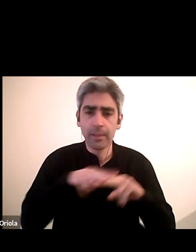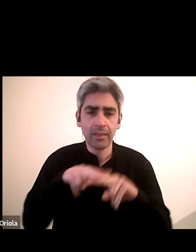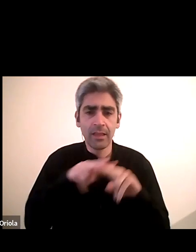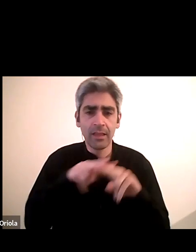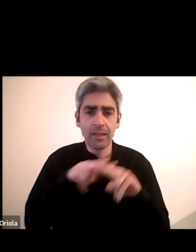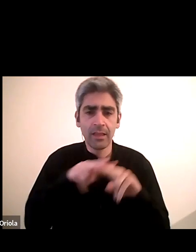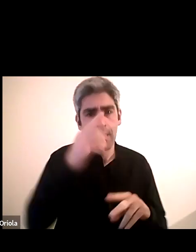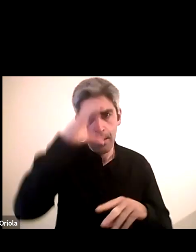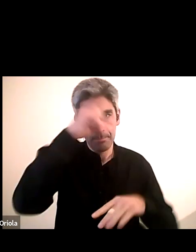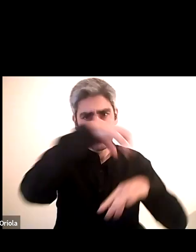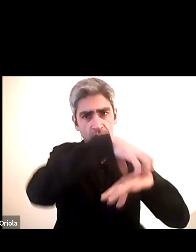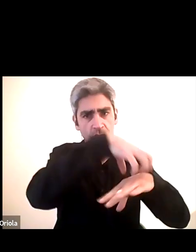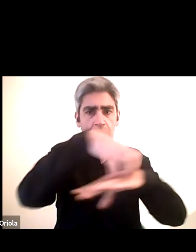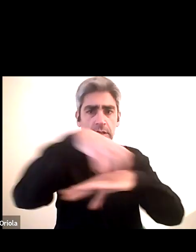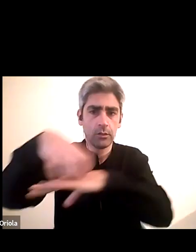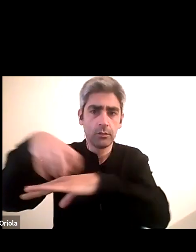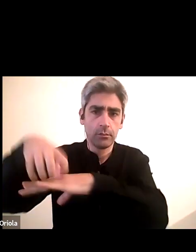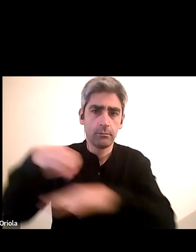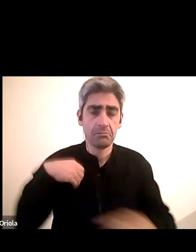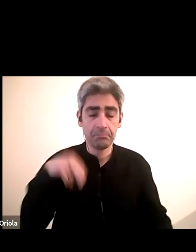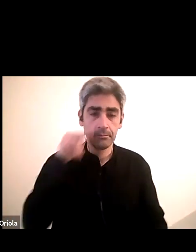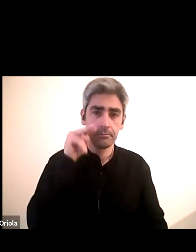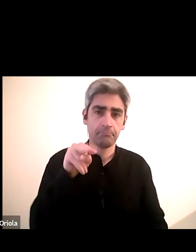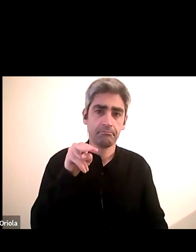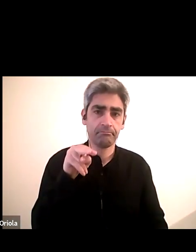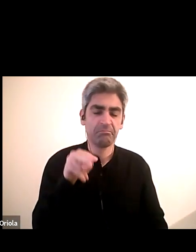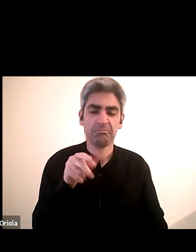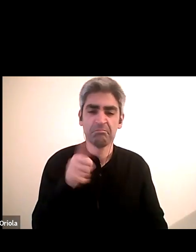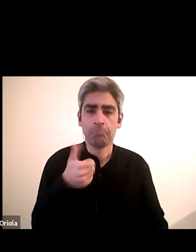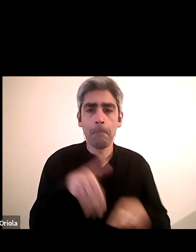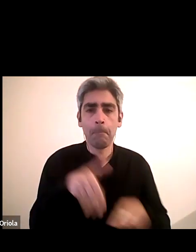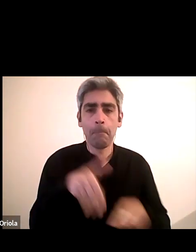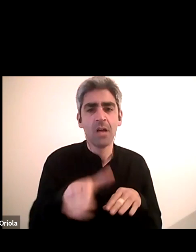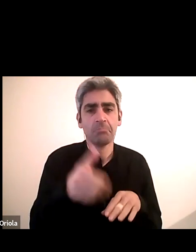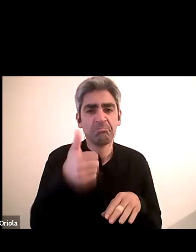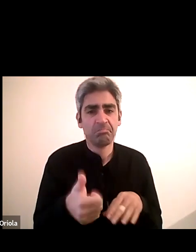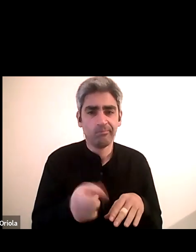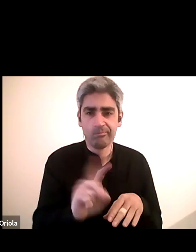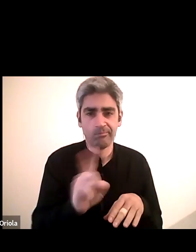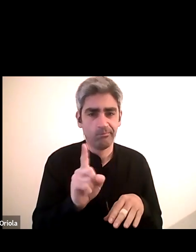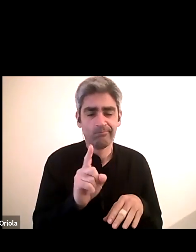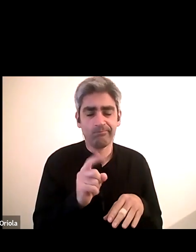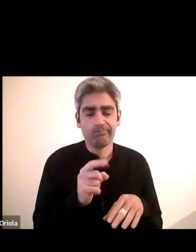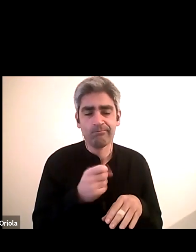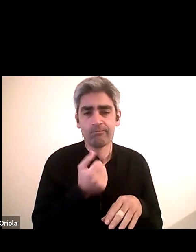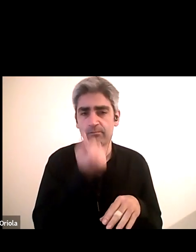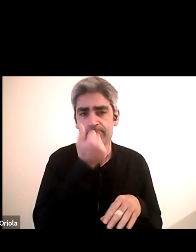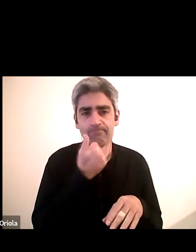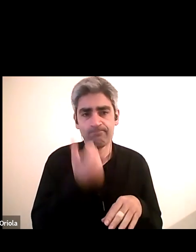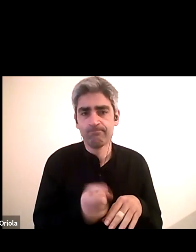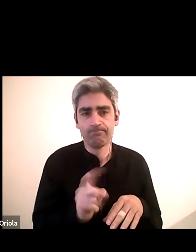que foi um passo não muito feliz, vamos dizer assim, porque